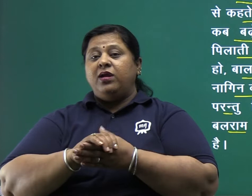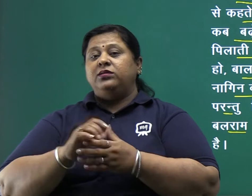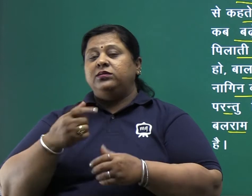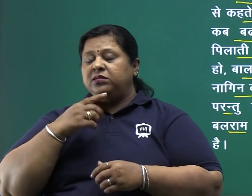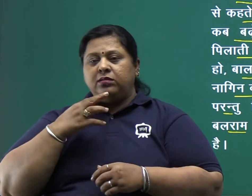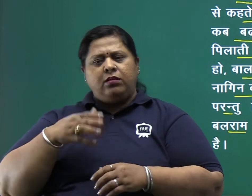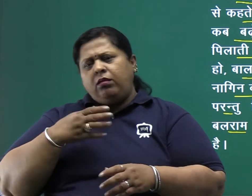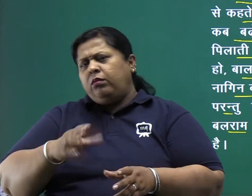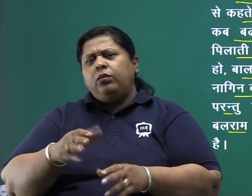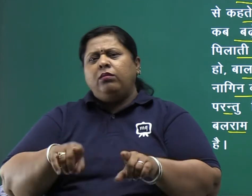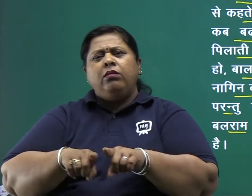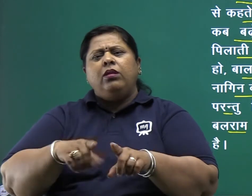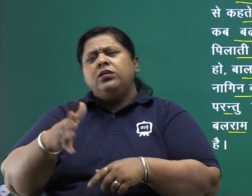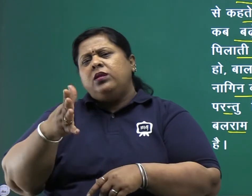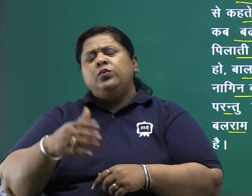नहीं होती है।